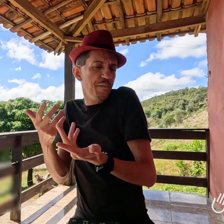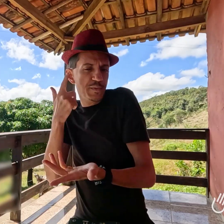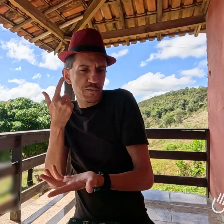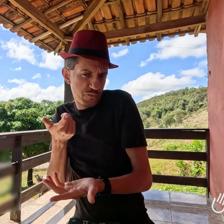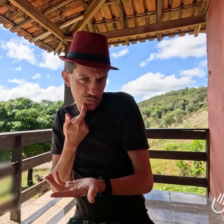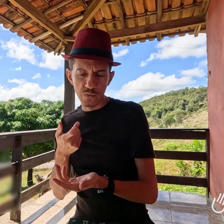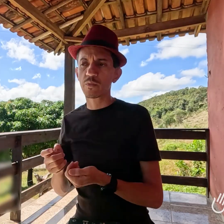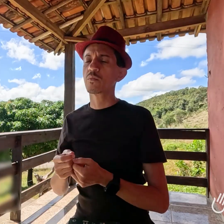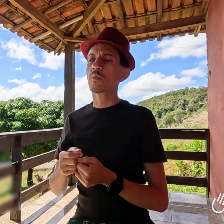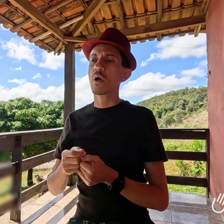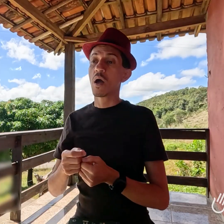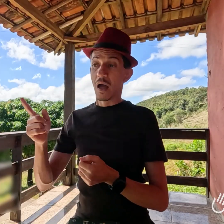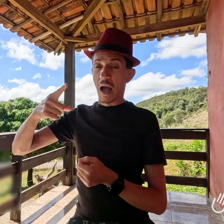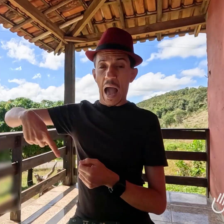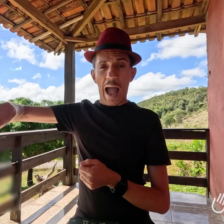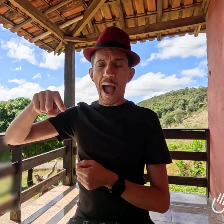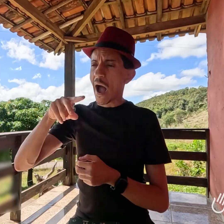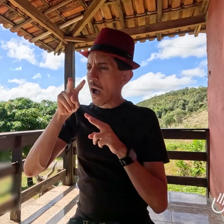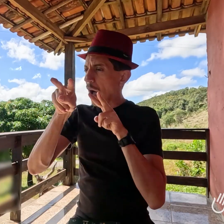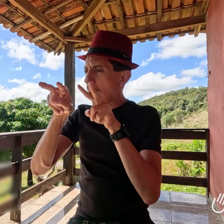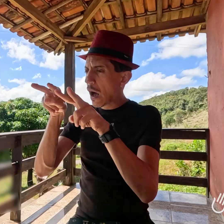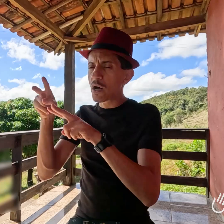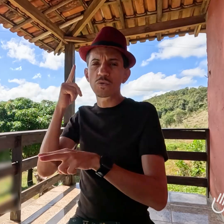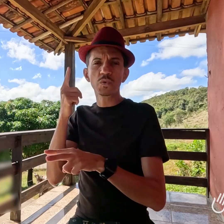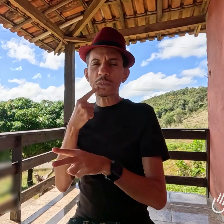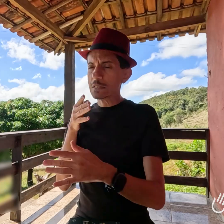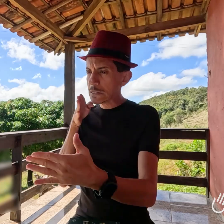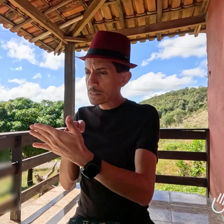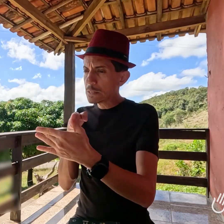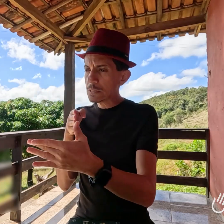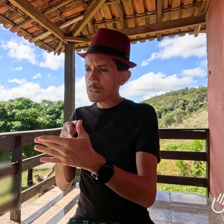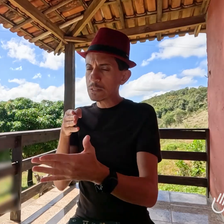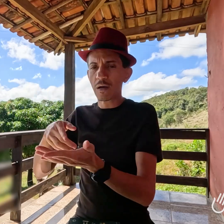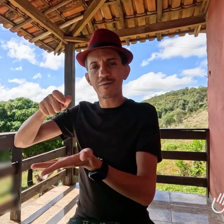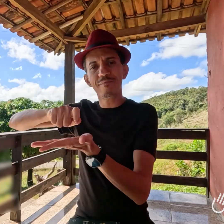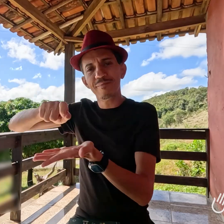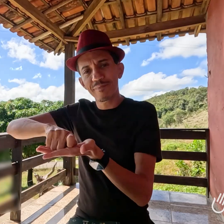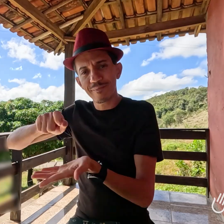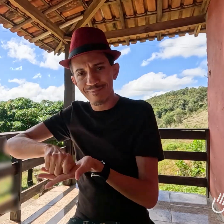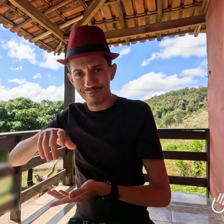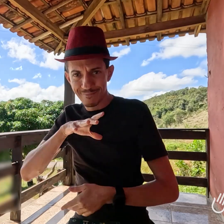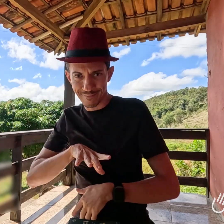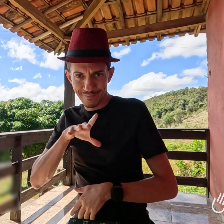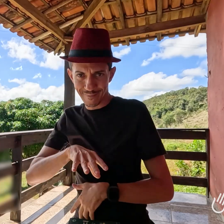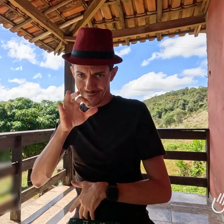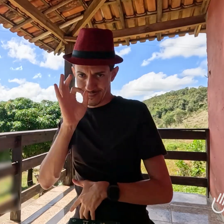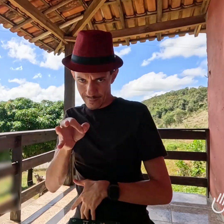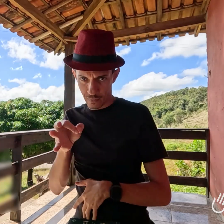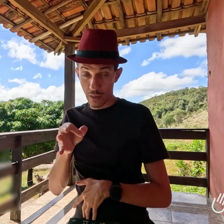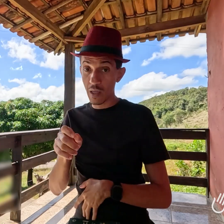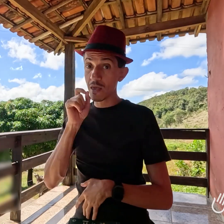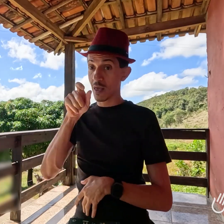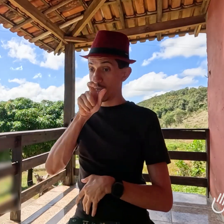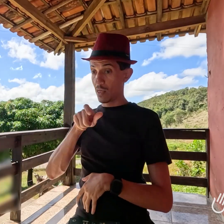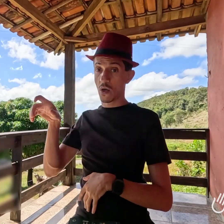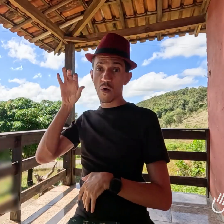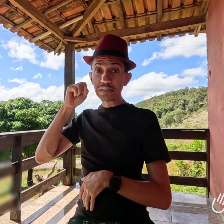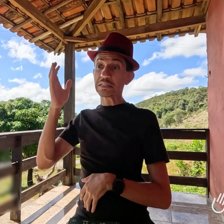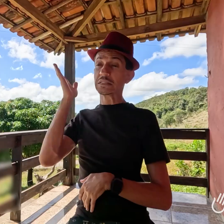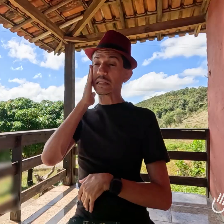experiência da área de educação de surdos, que envolve educadores, intérpretes, pesquisadores e tudo mais. E ao